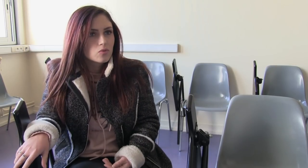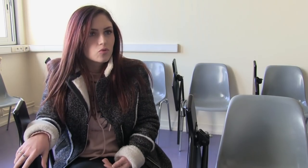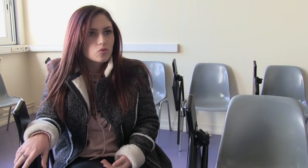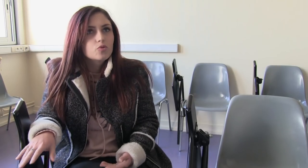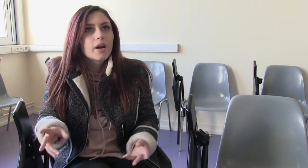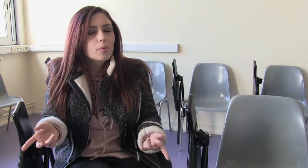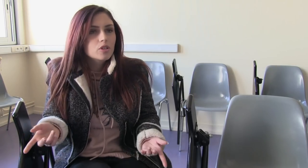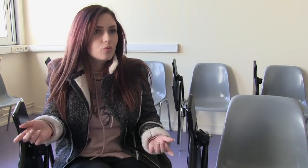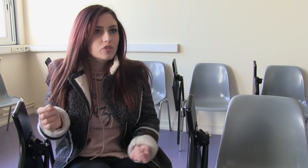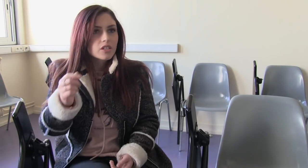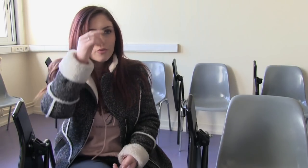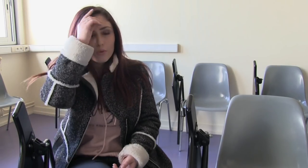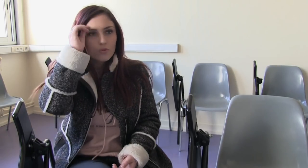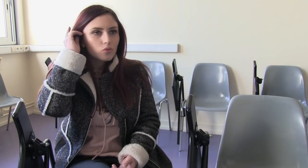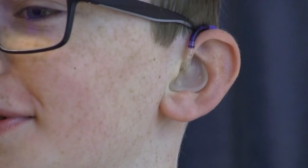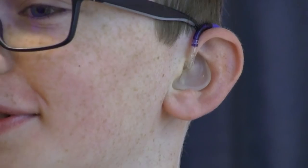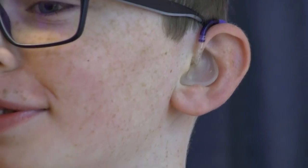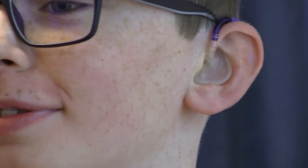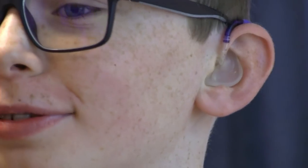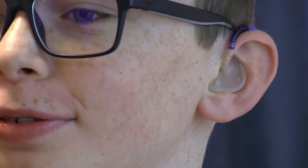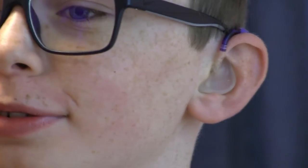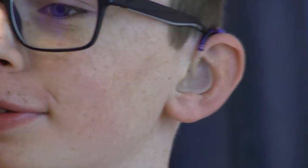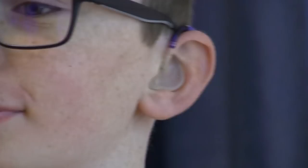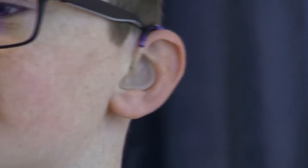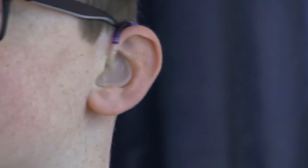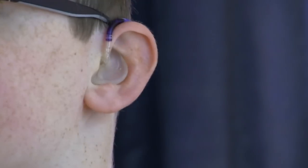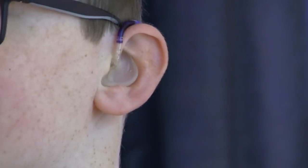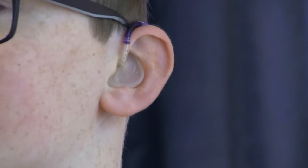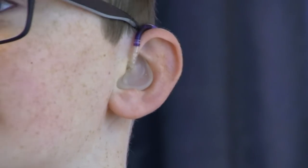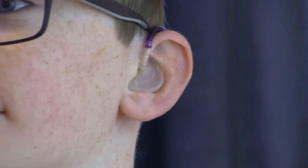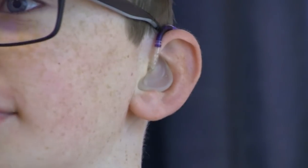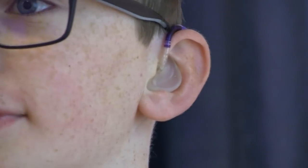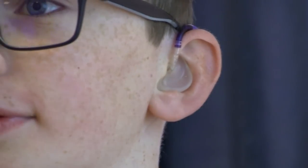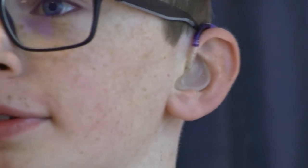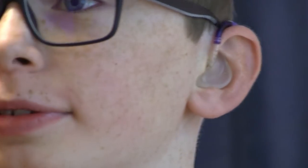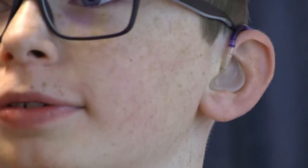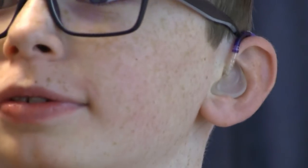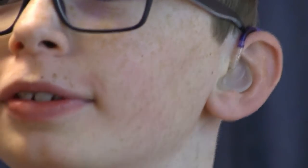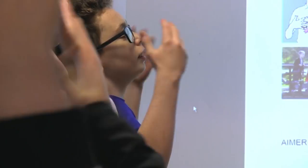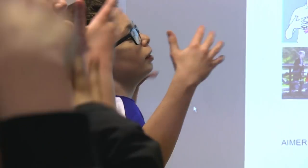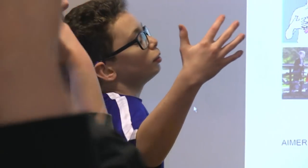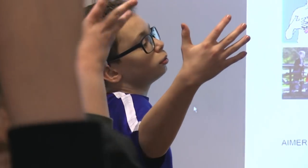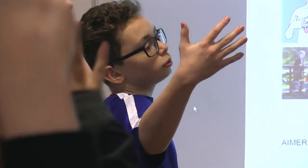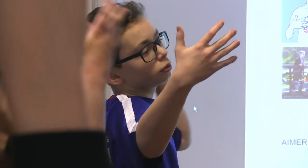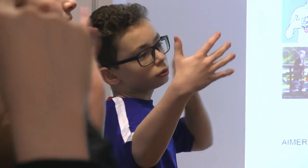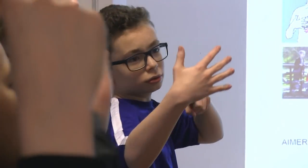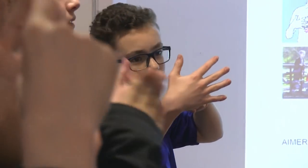Parce que je ne pas à l'abri non plus qu'un enfant sourd, et peut-être qu'il n aura pas forcément son interprète avec lui, enfin je ne sais pas vraiment, mais ça